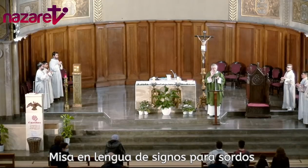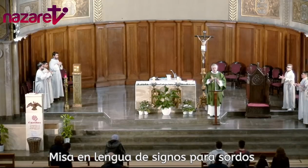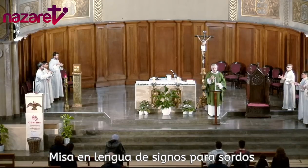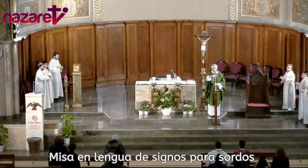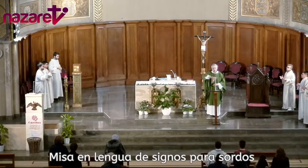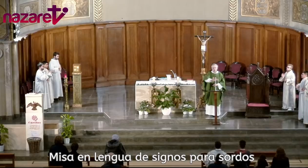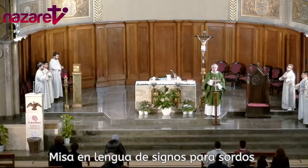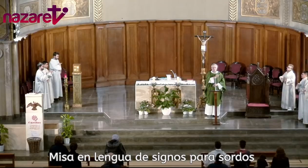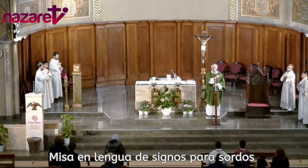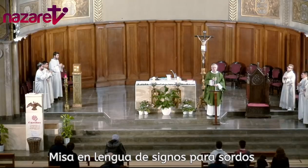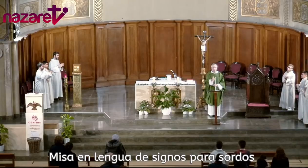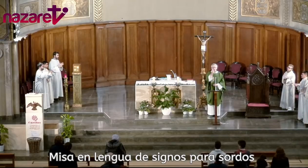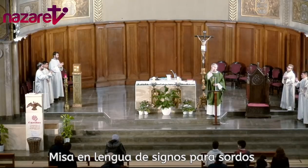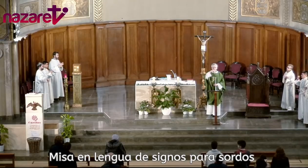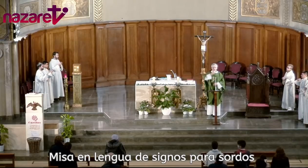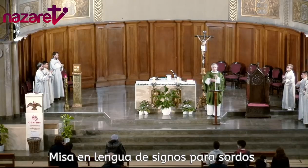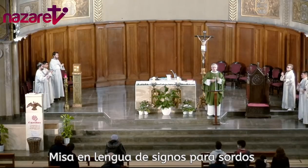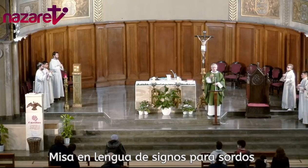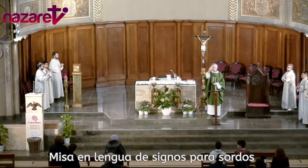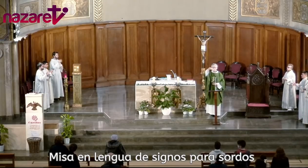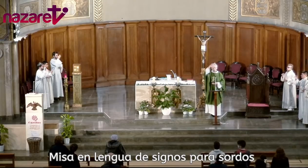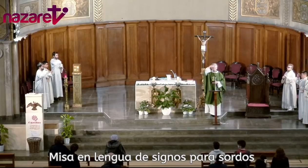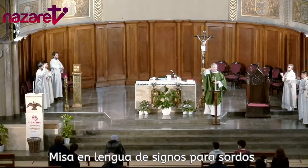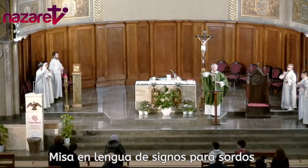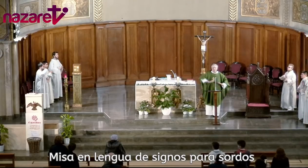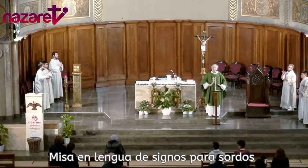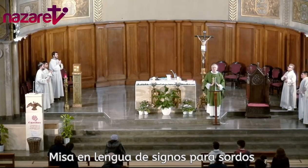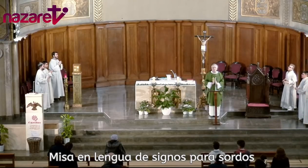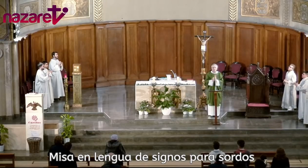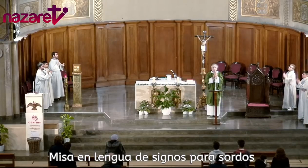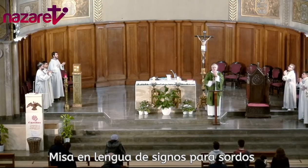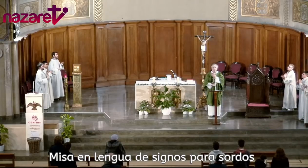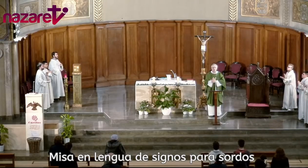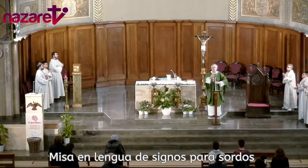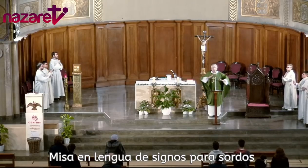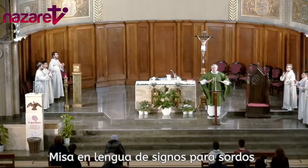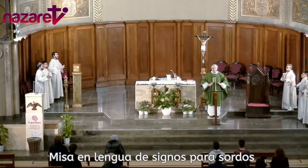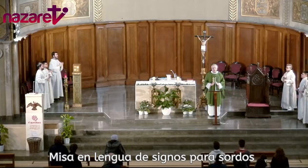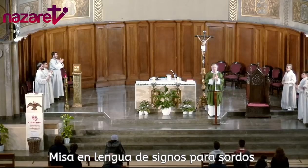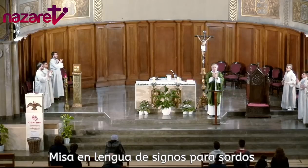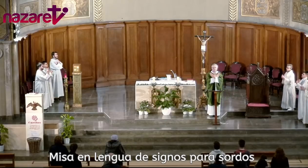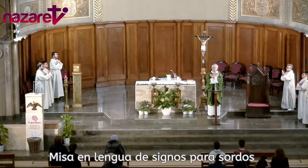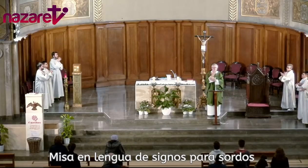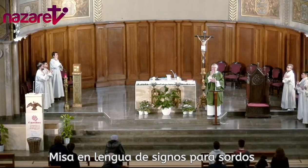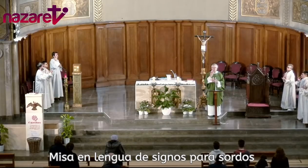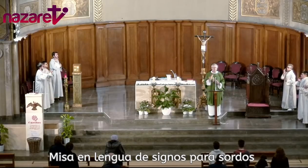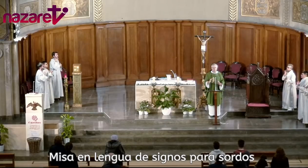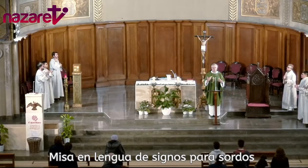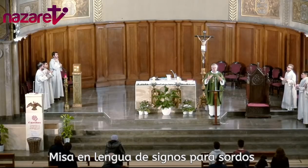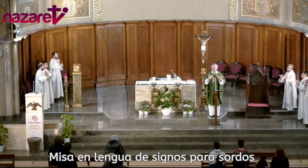Jesucristo, su único Hijo, nuestro Señor, que fue concebido por obra y gracia del Espíritu Santo. Nació de Santa María Virgen,